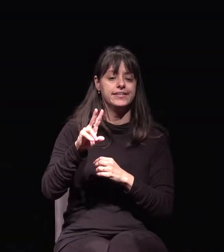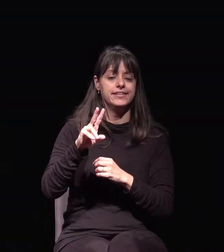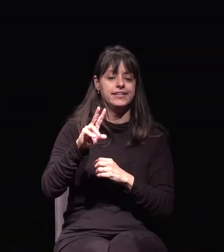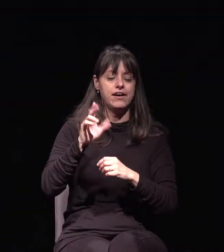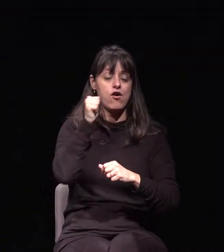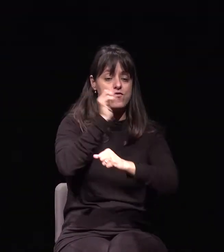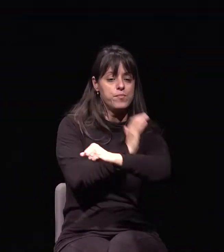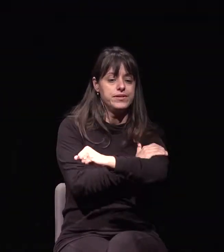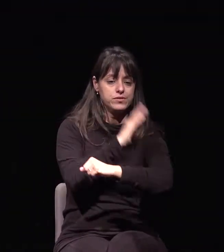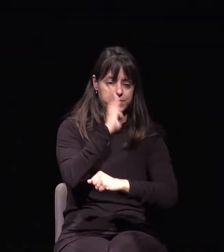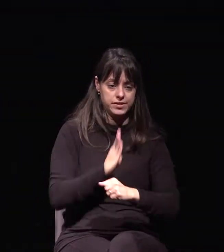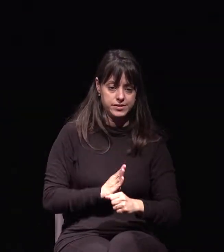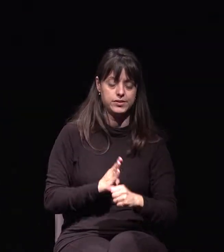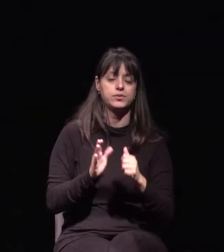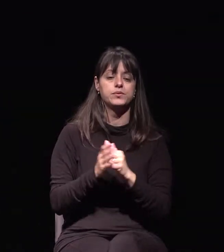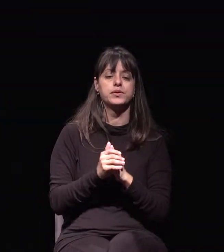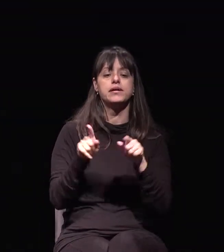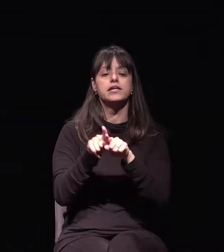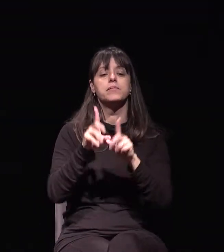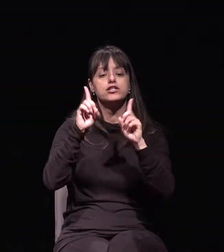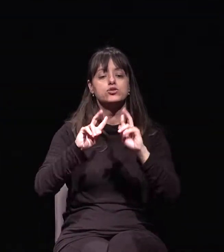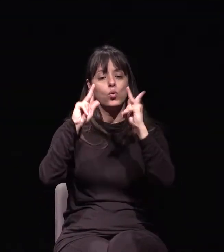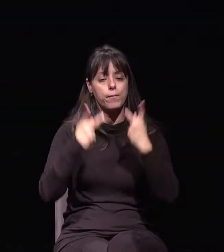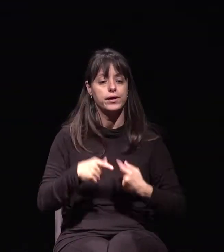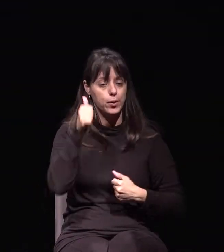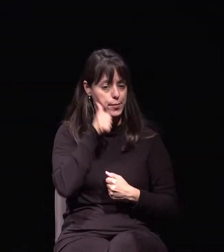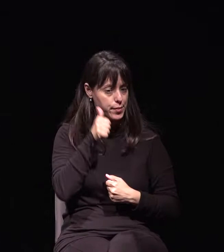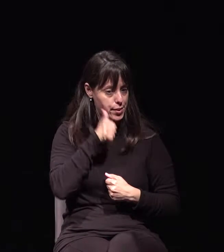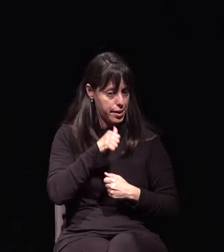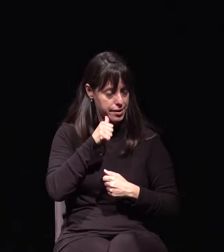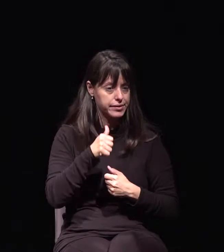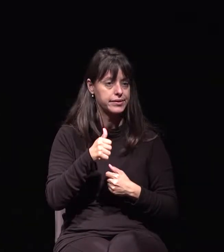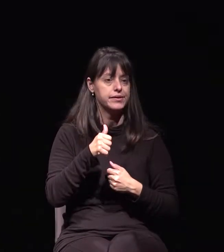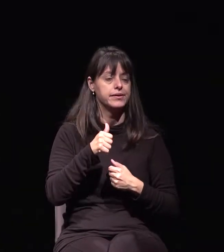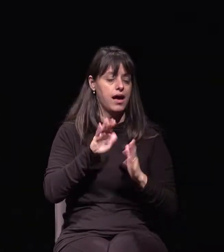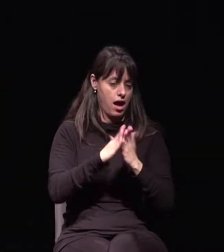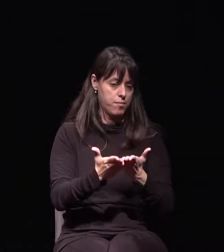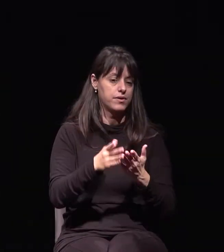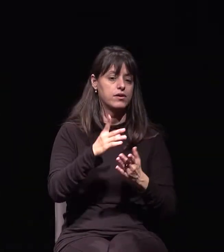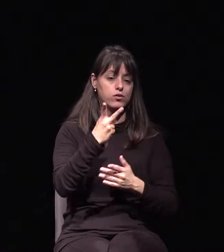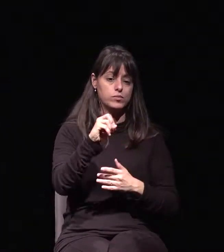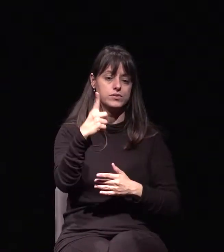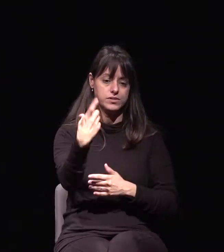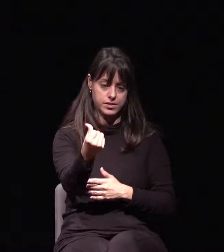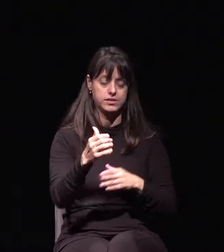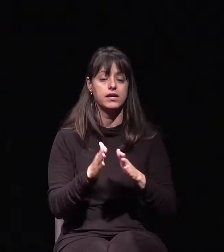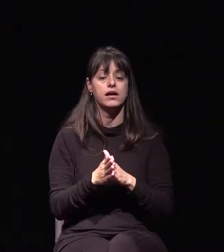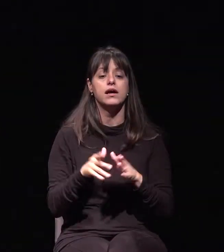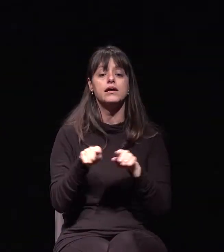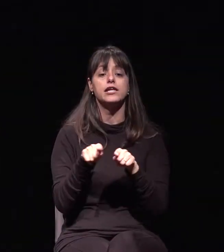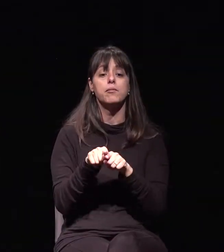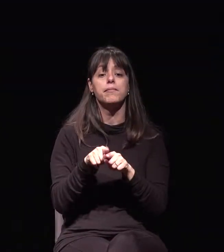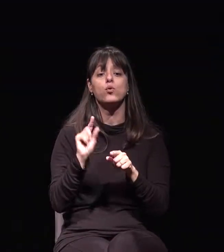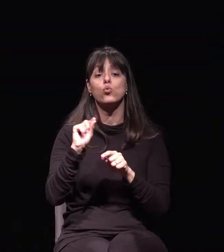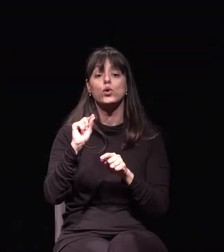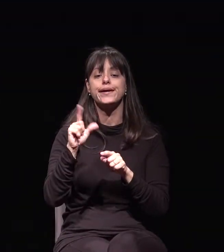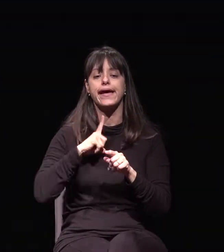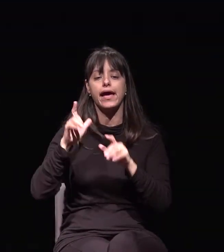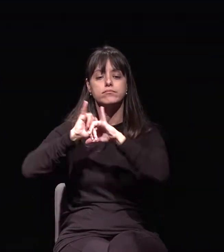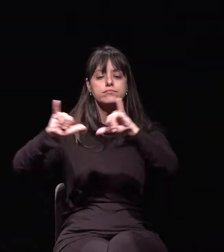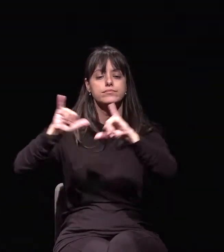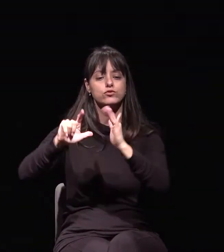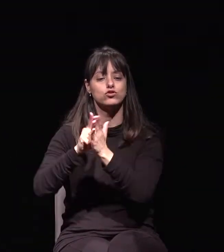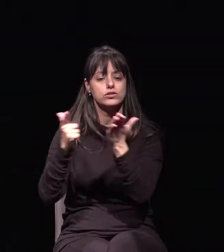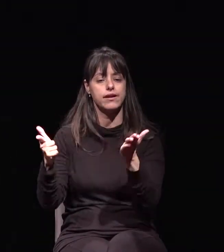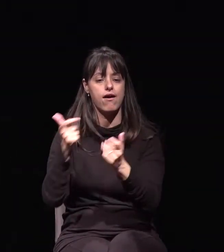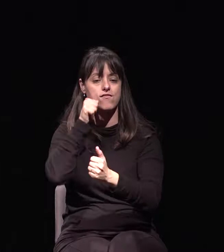de 2002, O que são Direitos Humanos das Mulheres, de 2016, e também da Guerrilha à Imprensa Feminista, A Construção do Feminismo